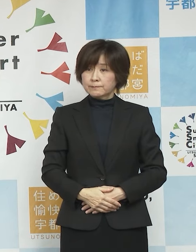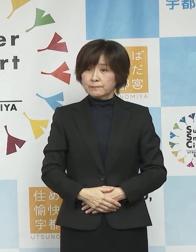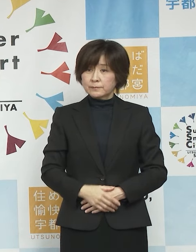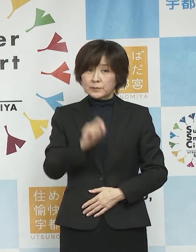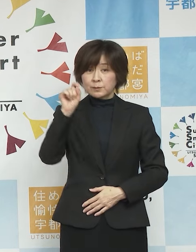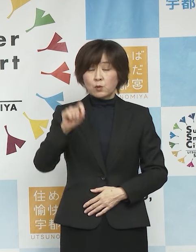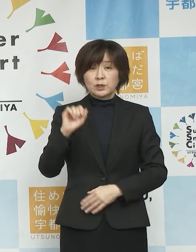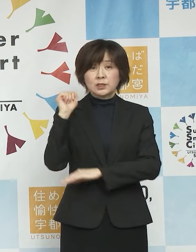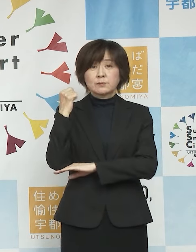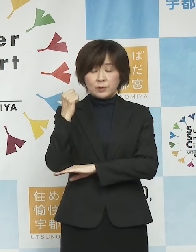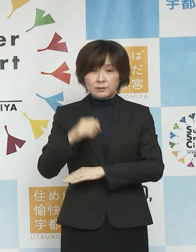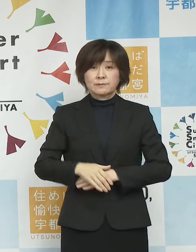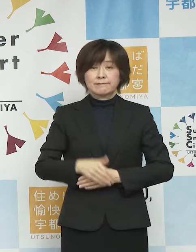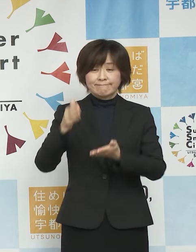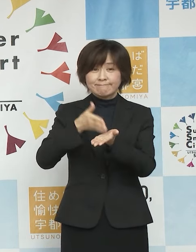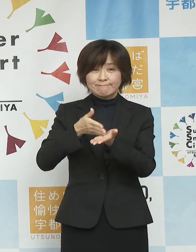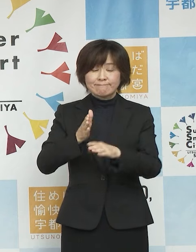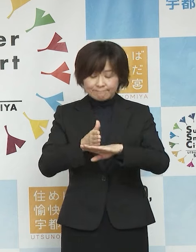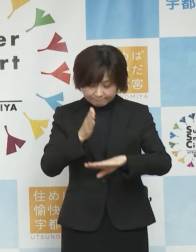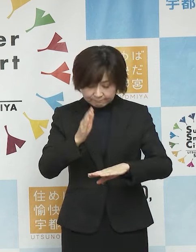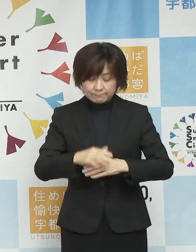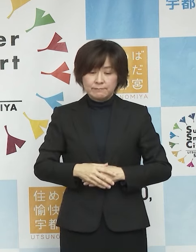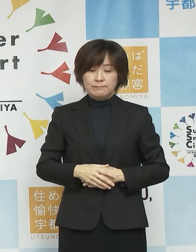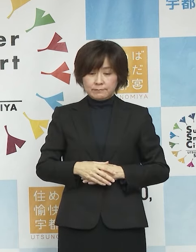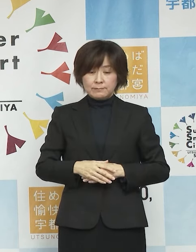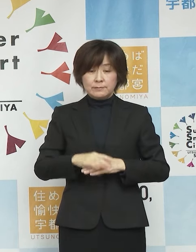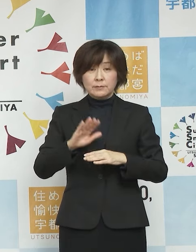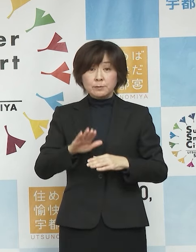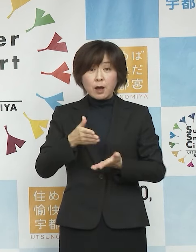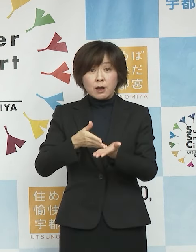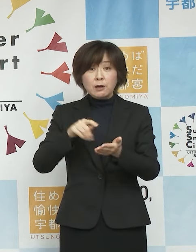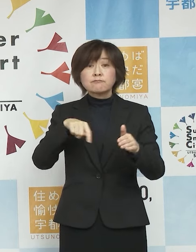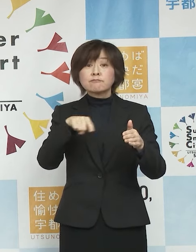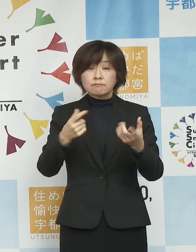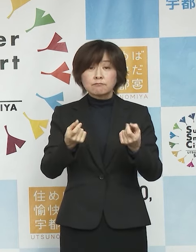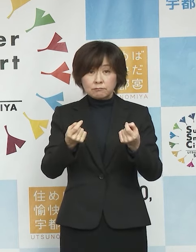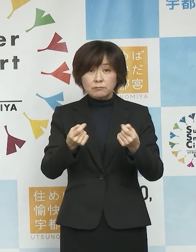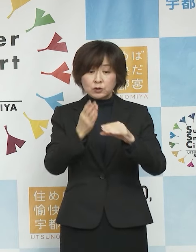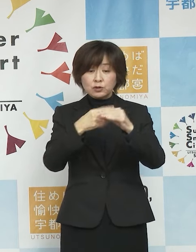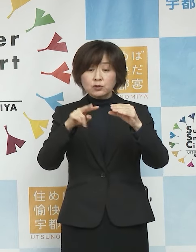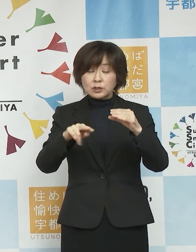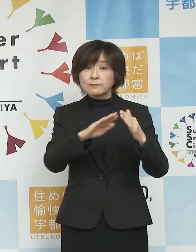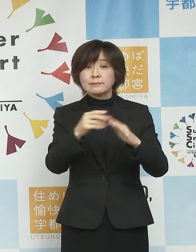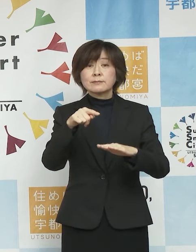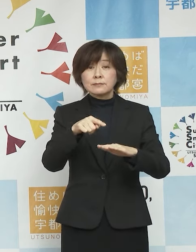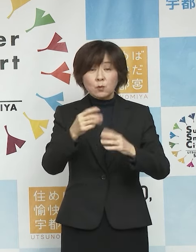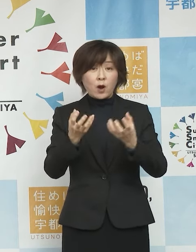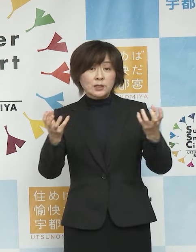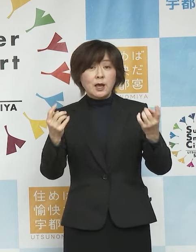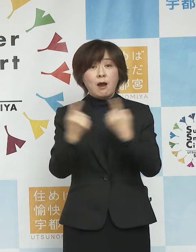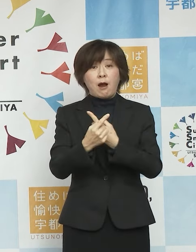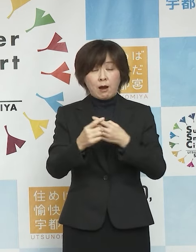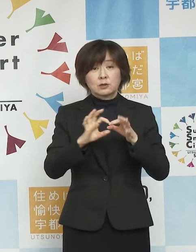下野新聞の志崎です。ご説明ありがとうございました。今のお話の中にもありましたが、中心市街地の活性化に関わるところ